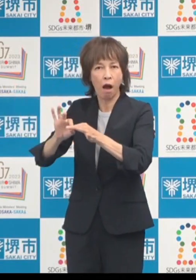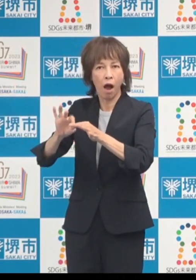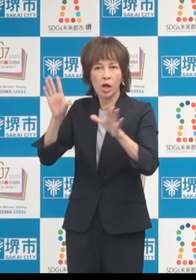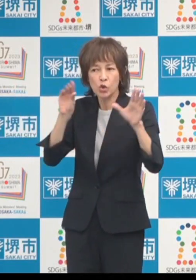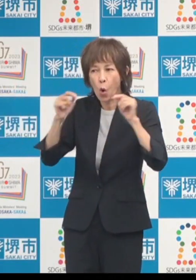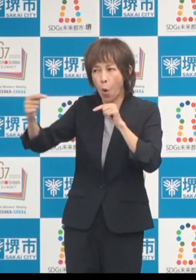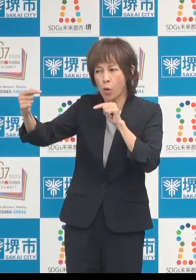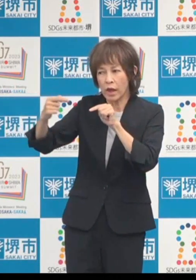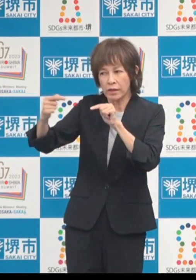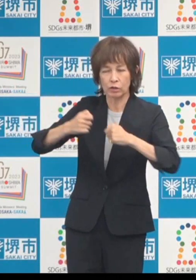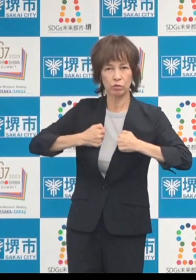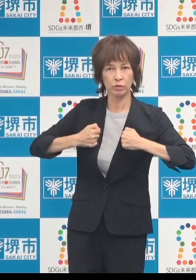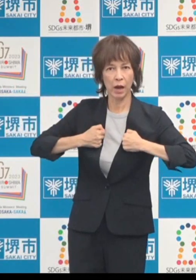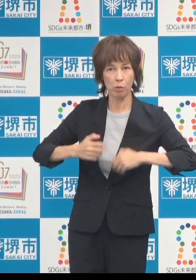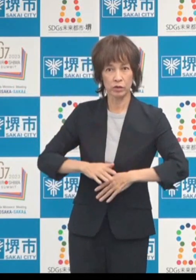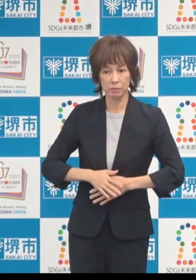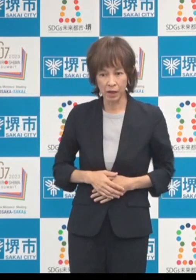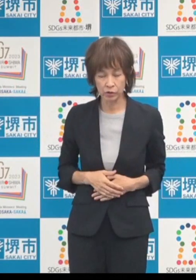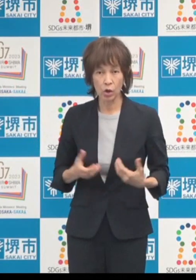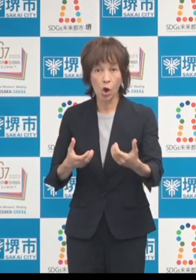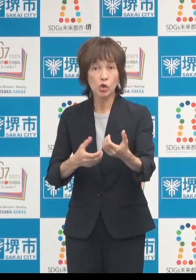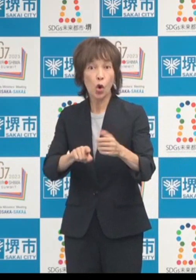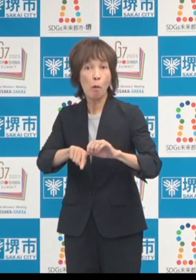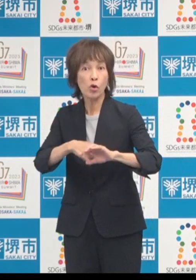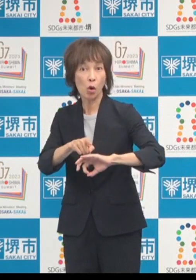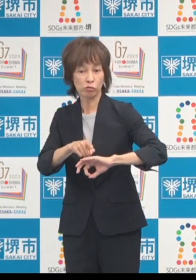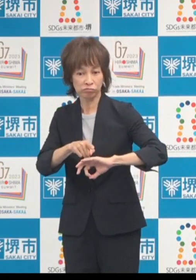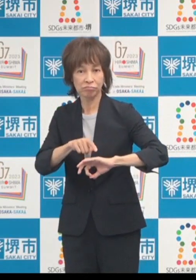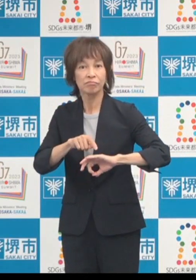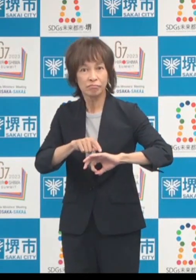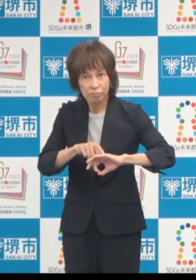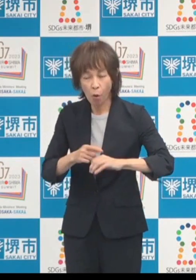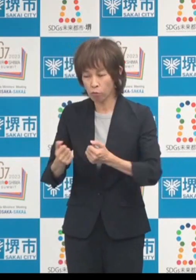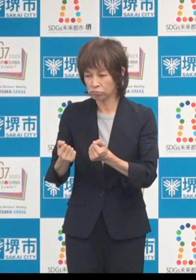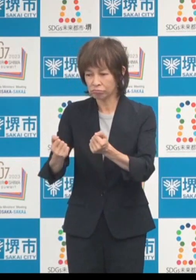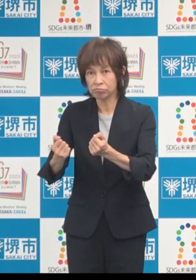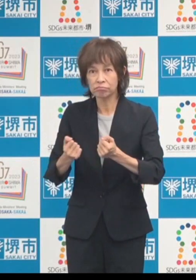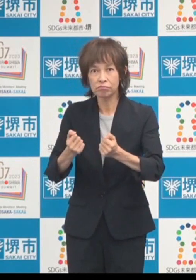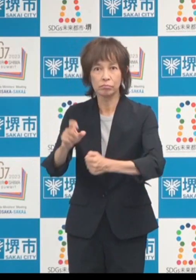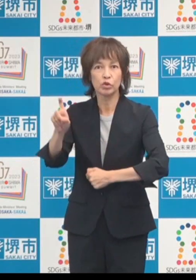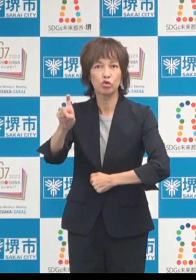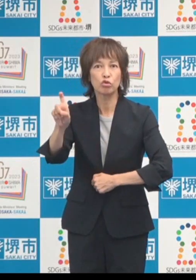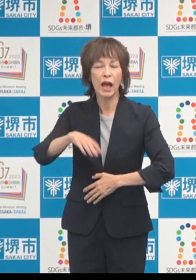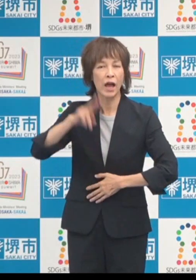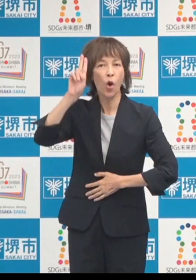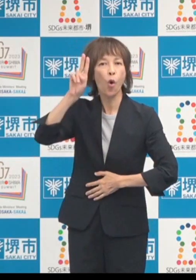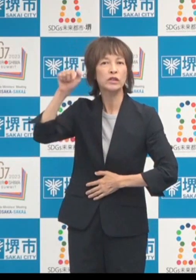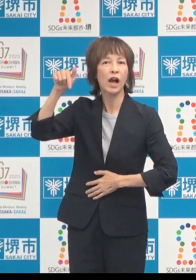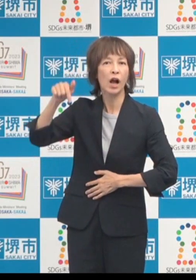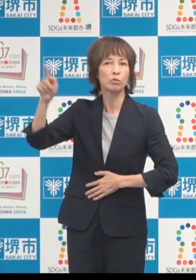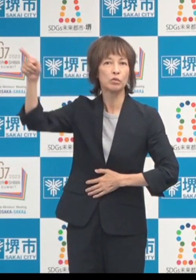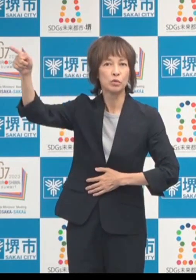をいたします。堺市消防局の車両10台と大阪府の職員